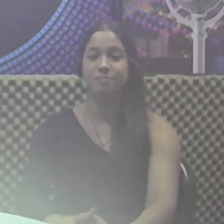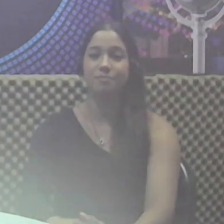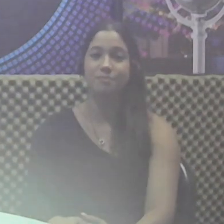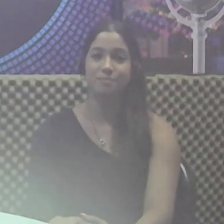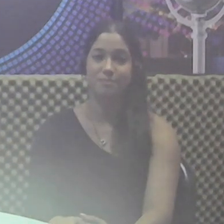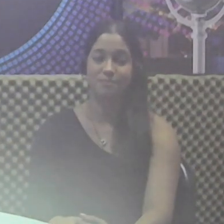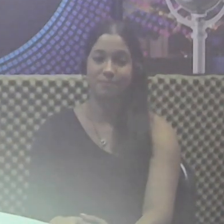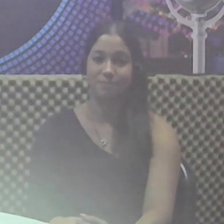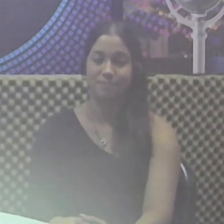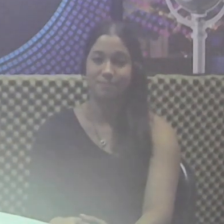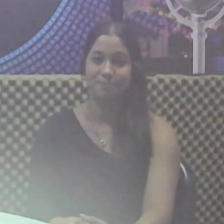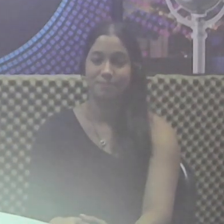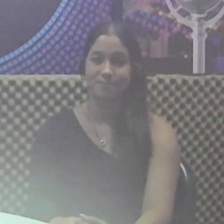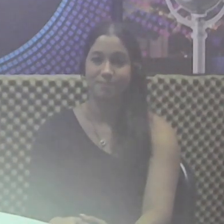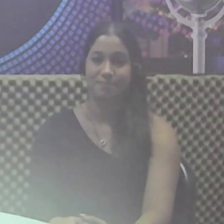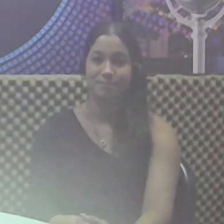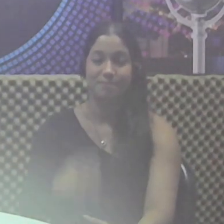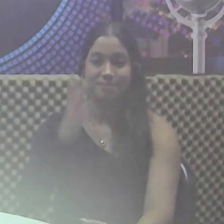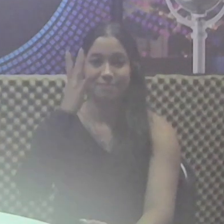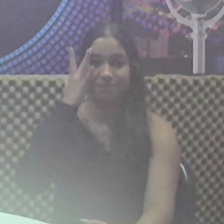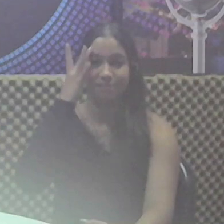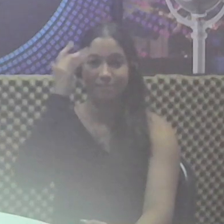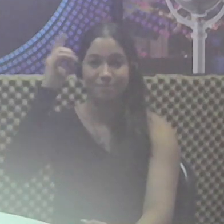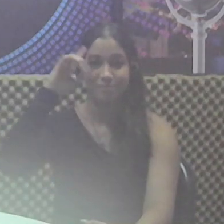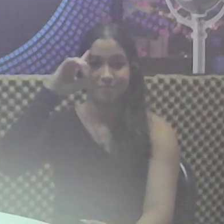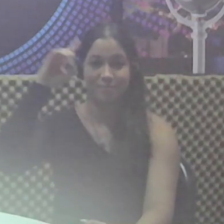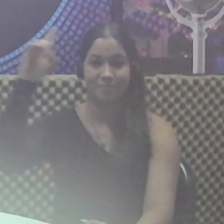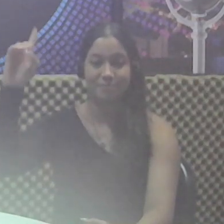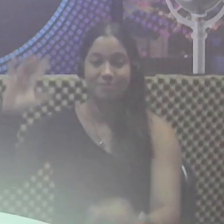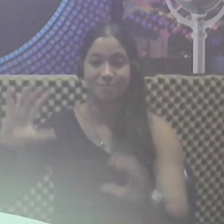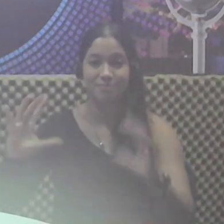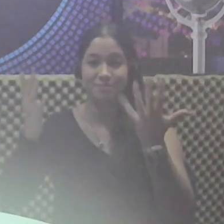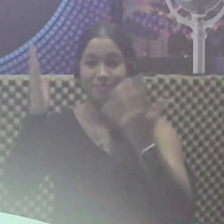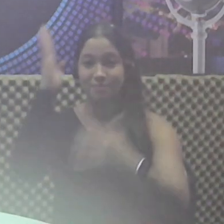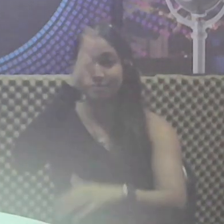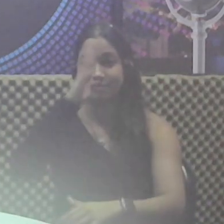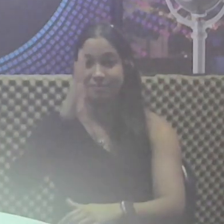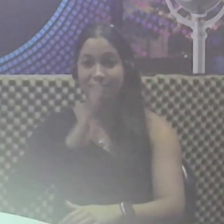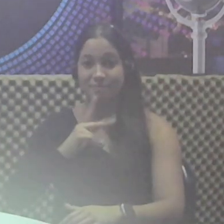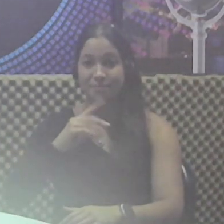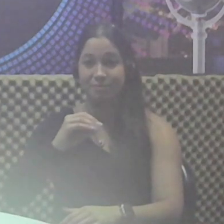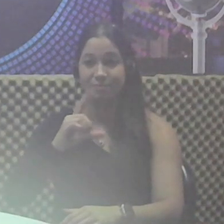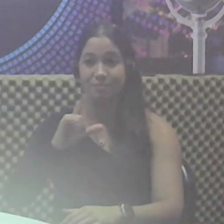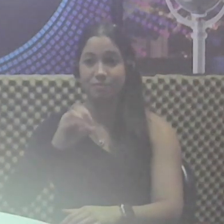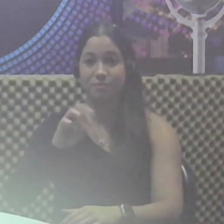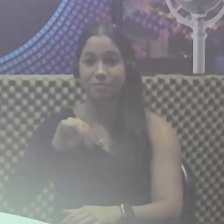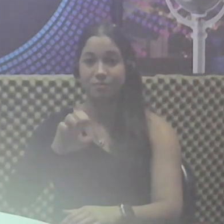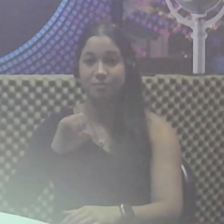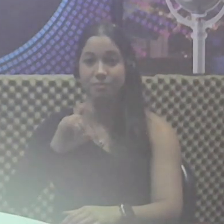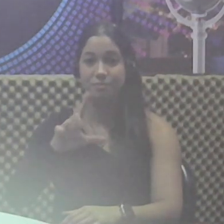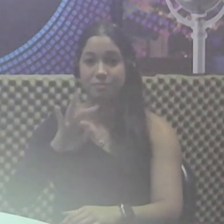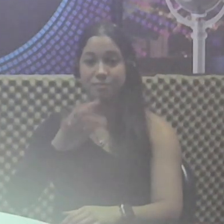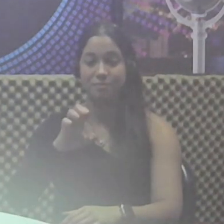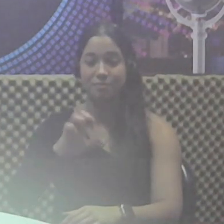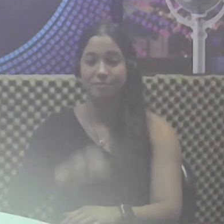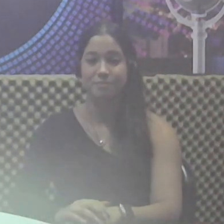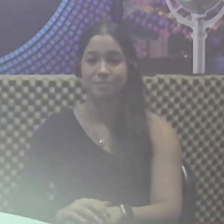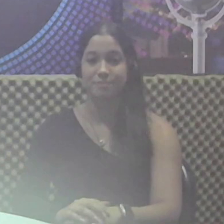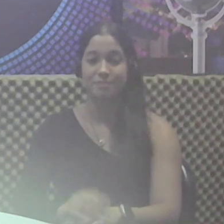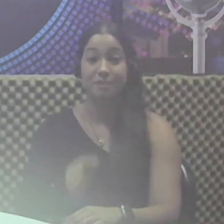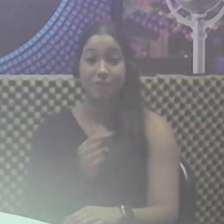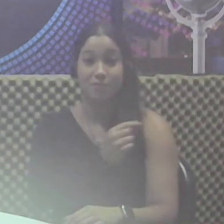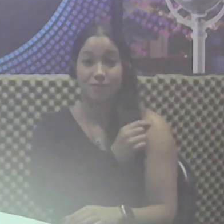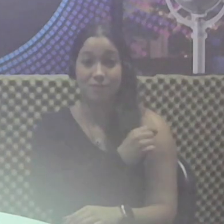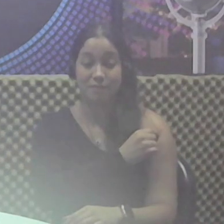notícias. Amanhã tem dia D da campanha nacional contra a poliomielite. A vacina contra a polio,